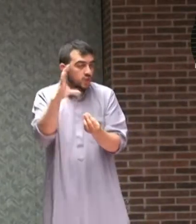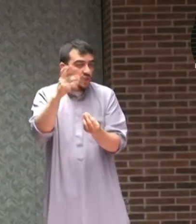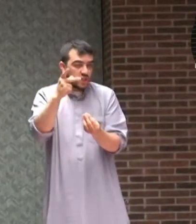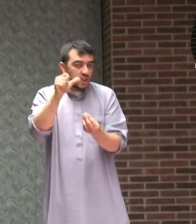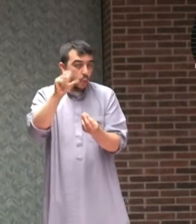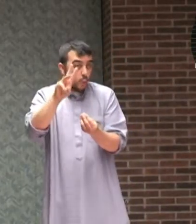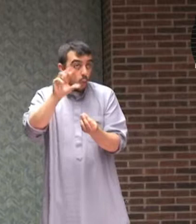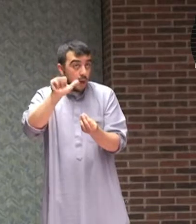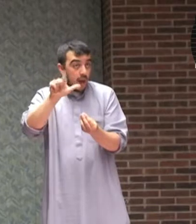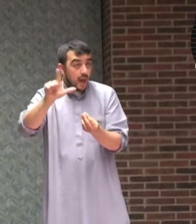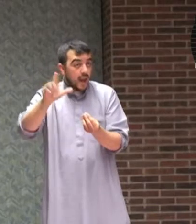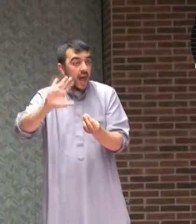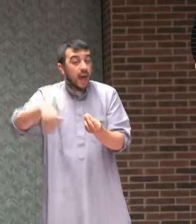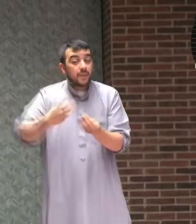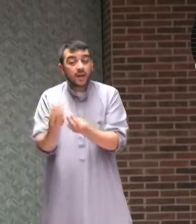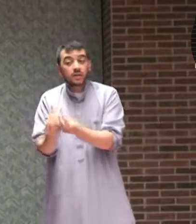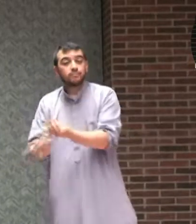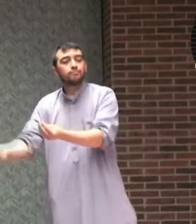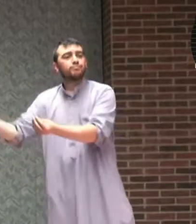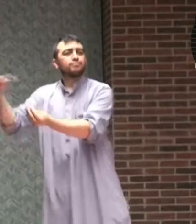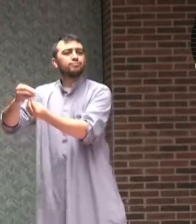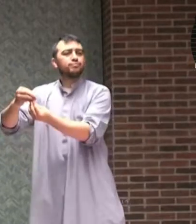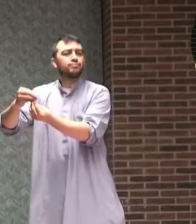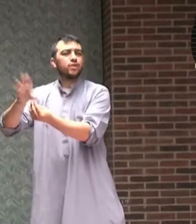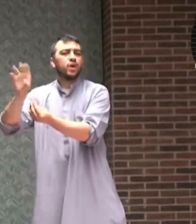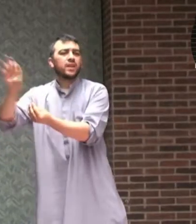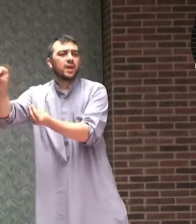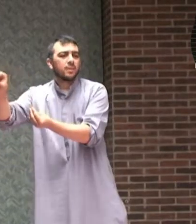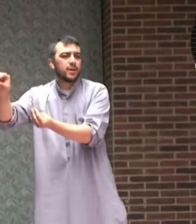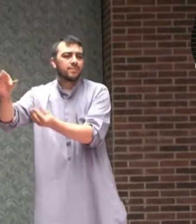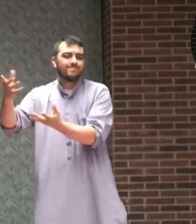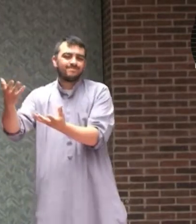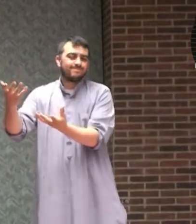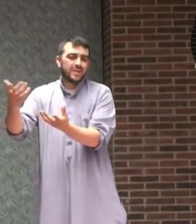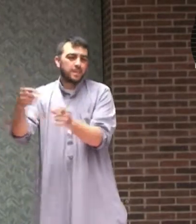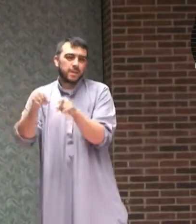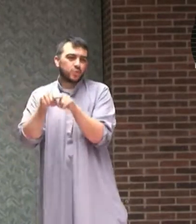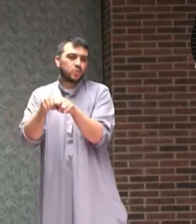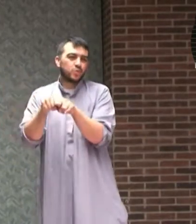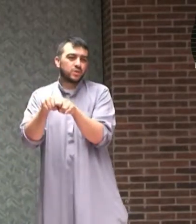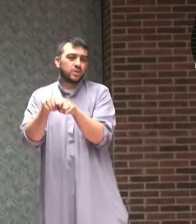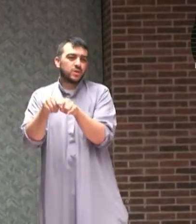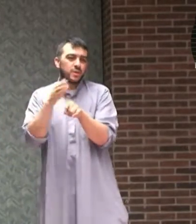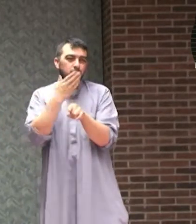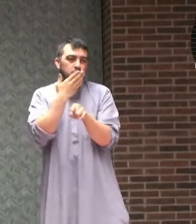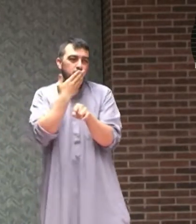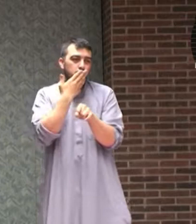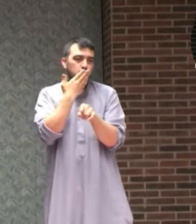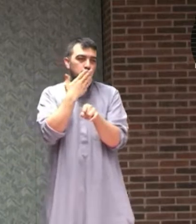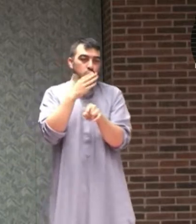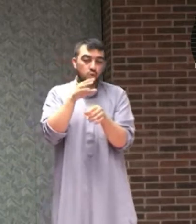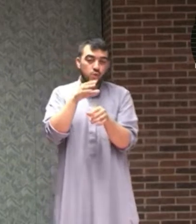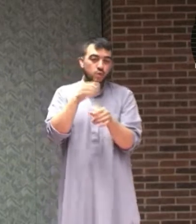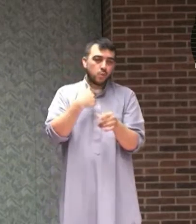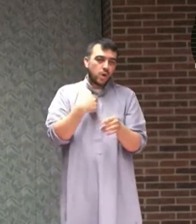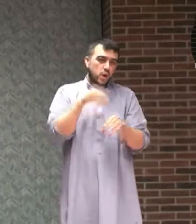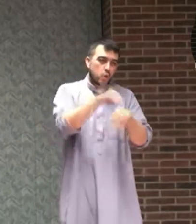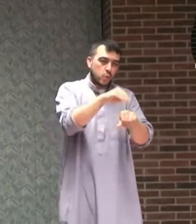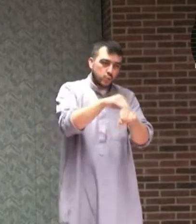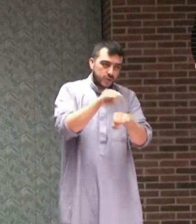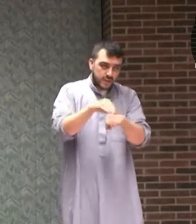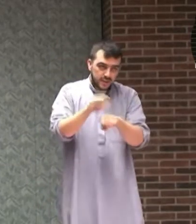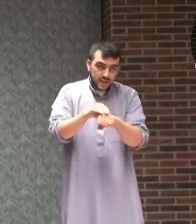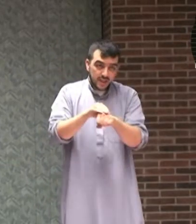ça ne correspond pas tout à fait au fait de faire suivre sit min Shawwal. C'est pour ça que nous conseillons vivement et fortement de